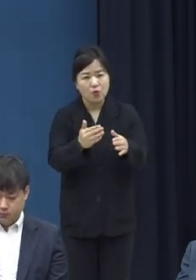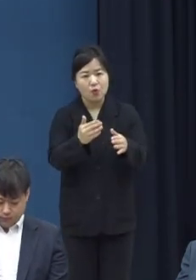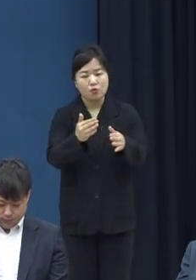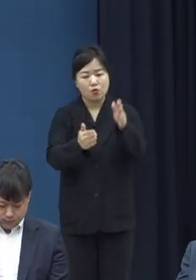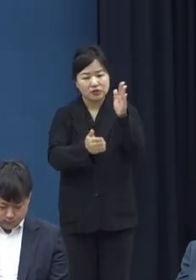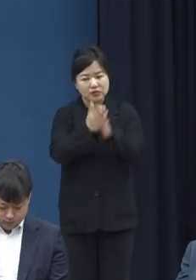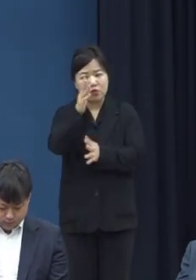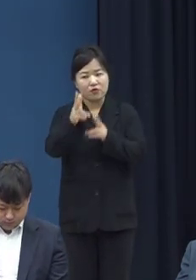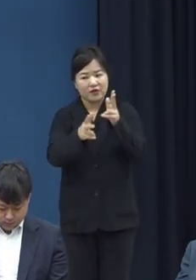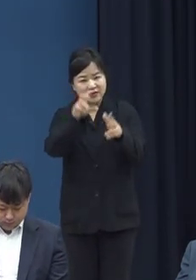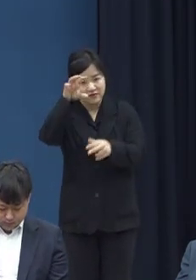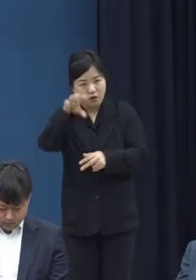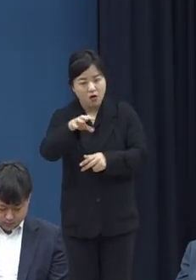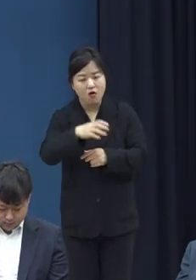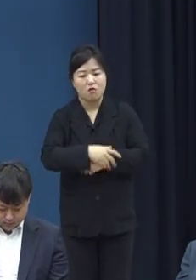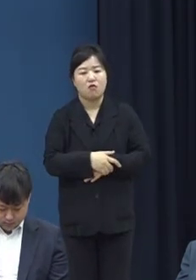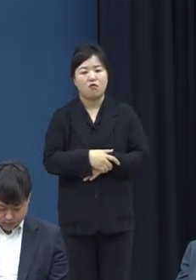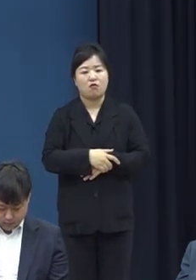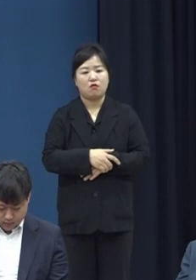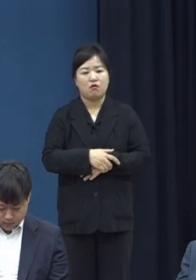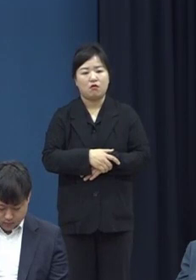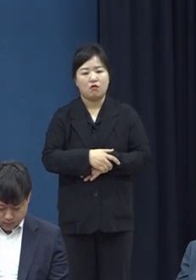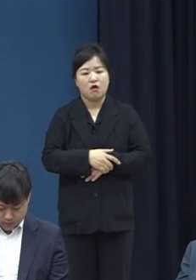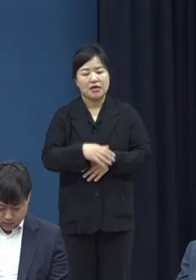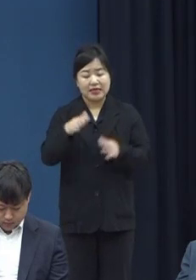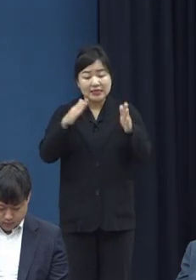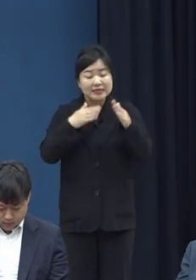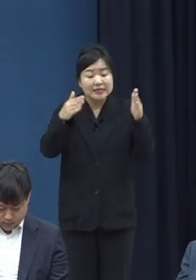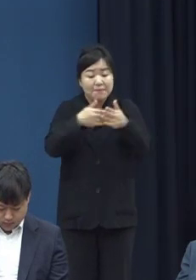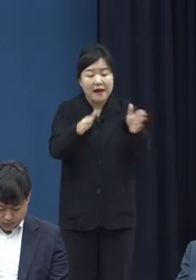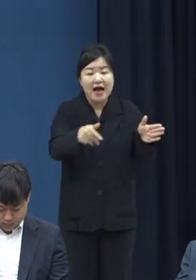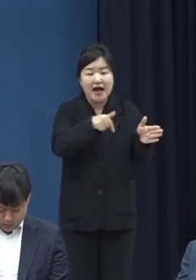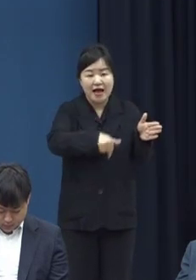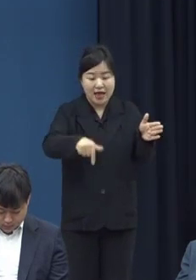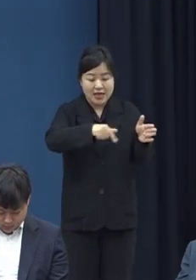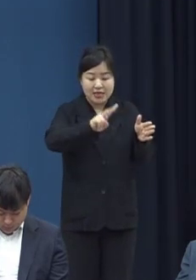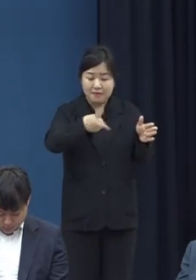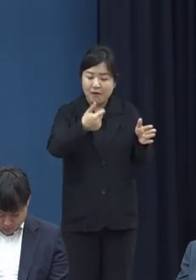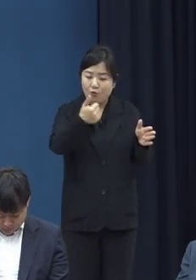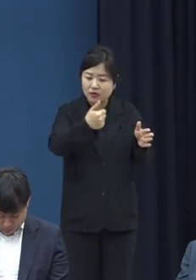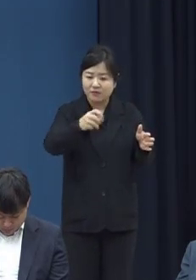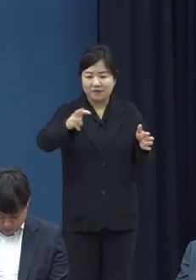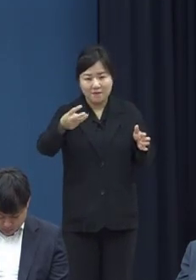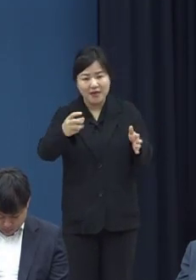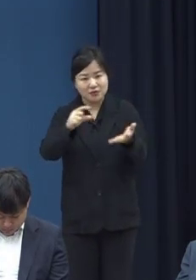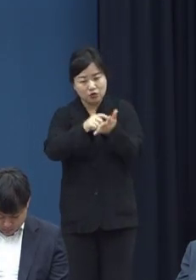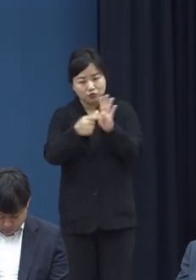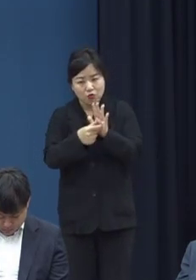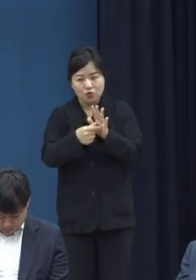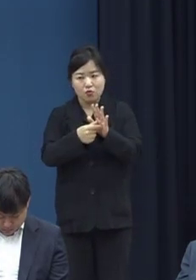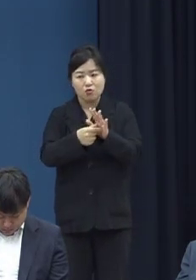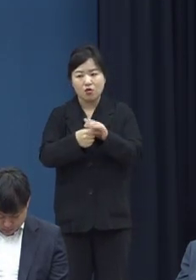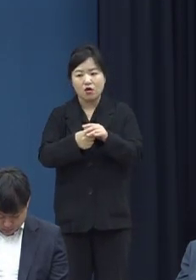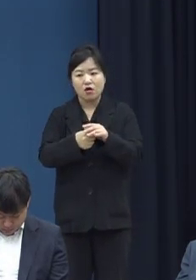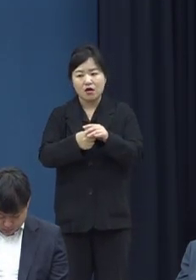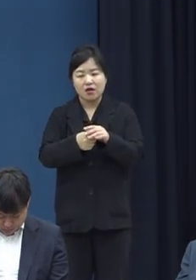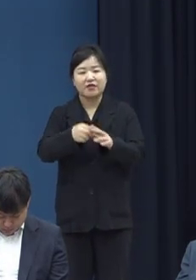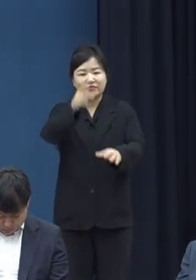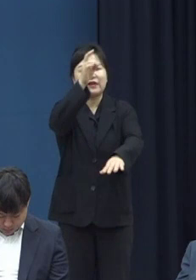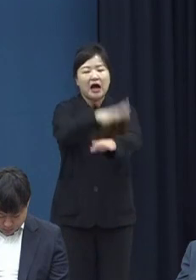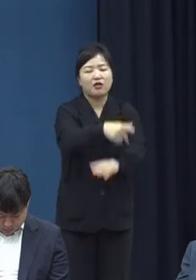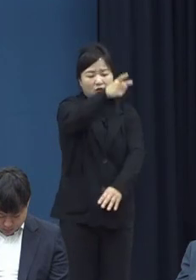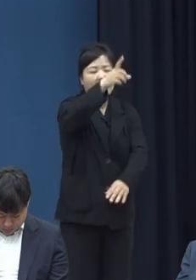경기도시공사에서 자본형인 도시공사에서 이 오피스텔 지금 문제가 된 250채 한 300여 채를 갖다가